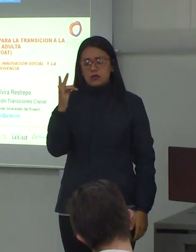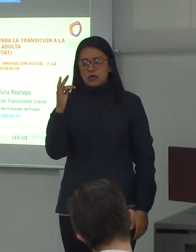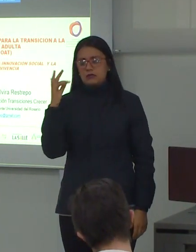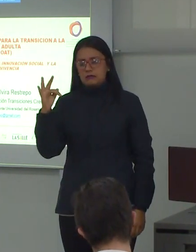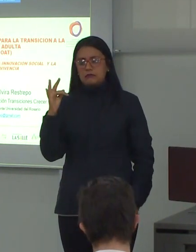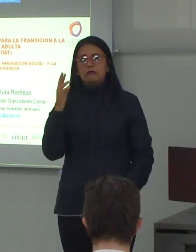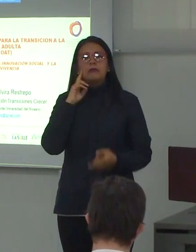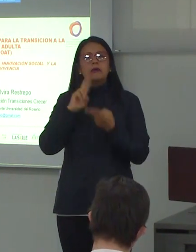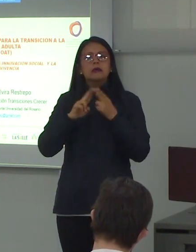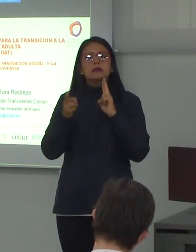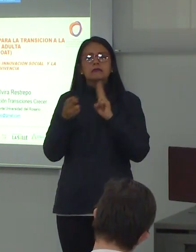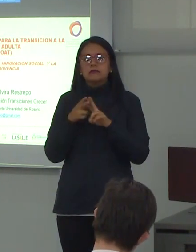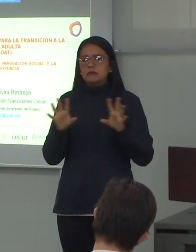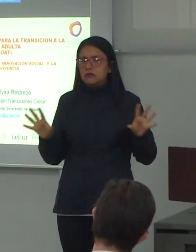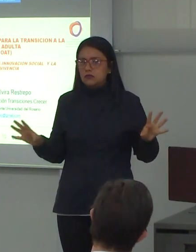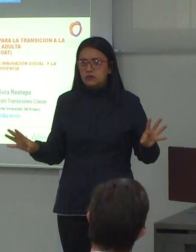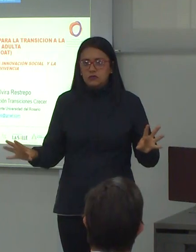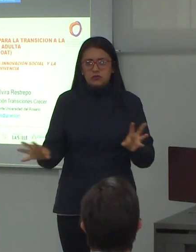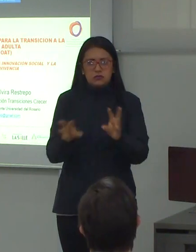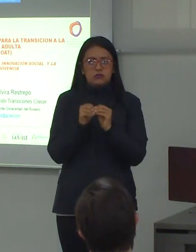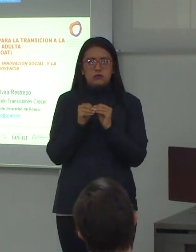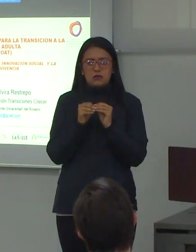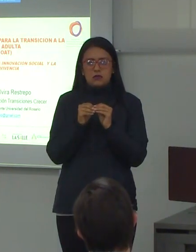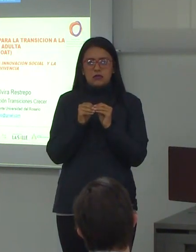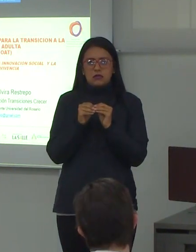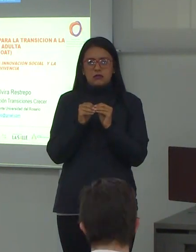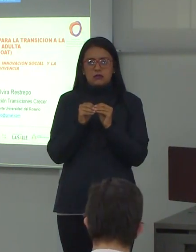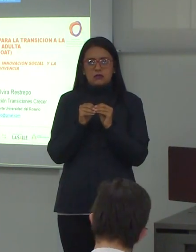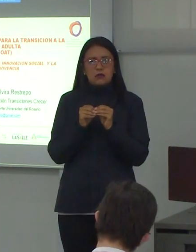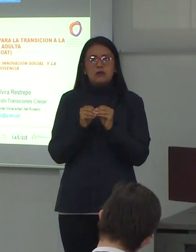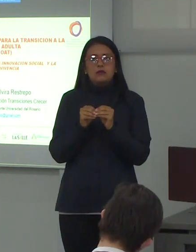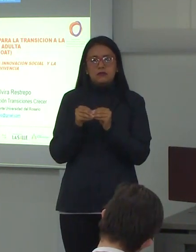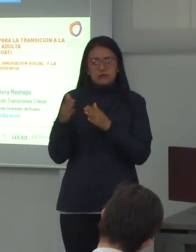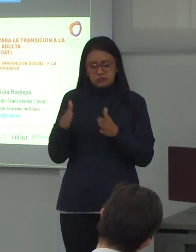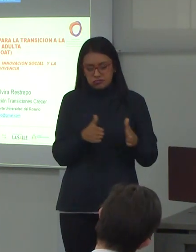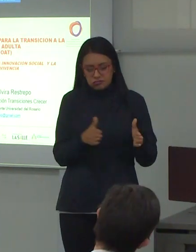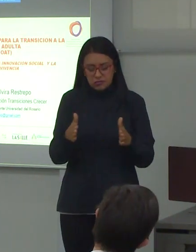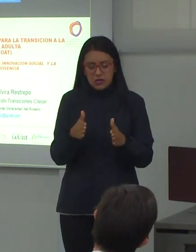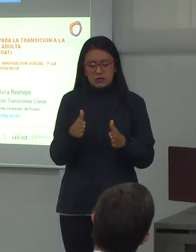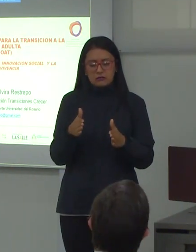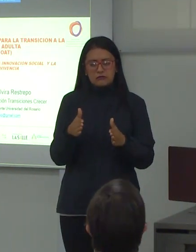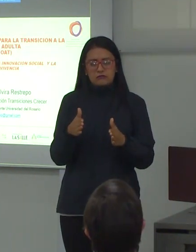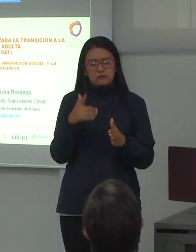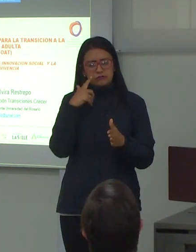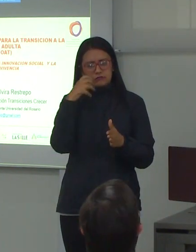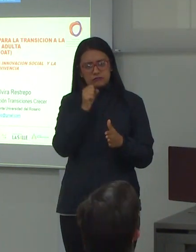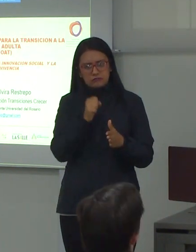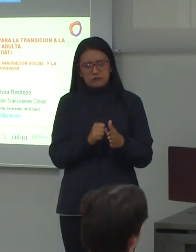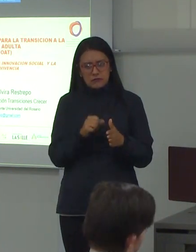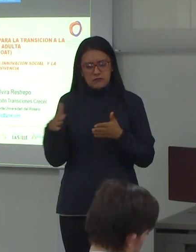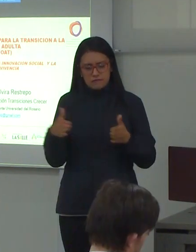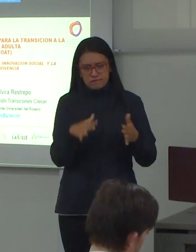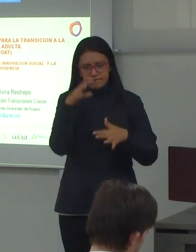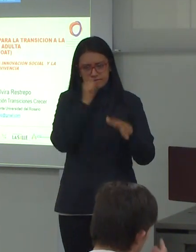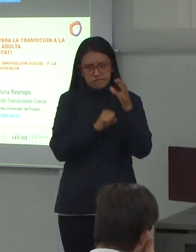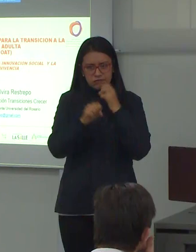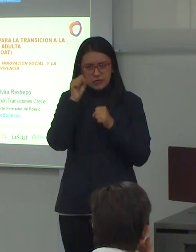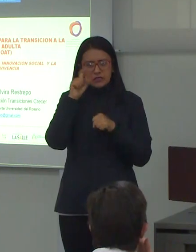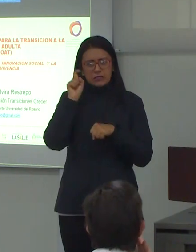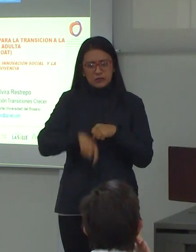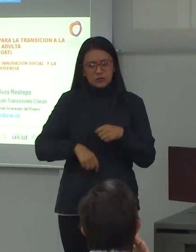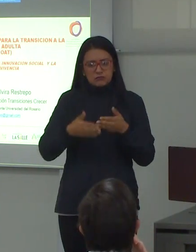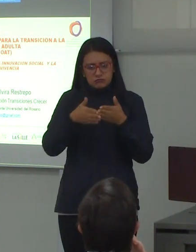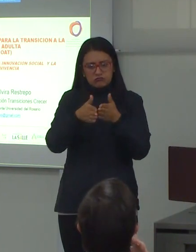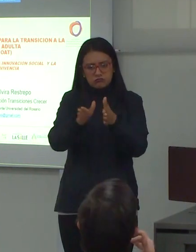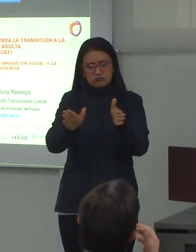parte de toda una plataforma, que con el paso de este camino nos hemos ido dando cuenta que hay que ir ampliando.